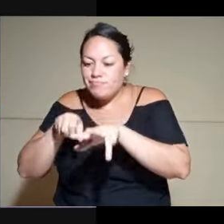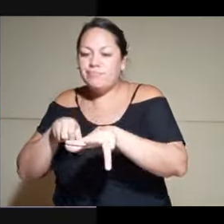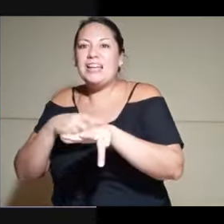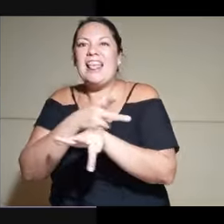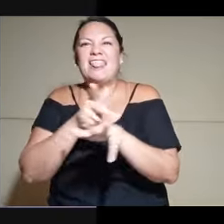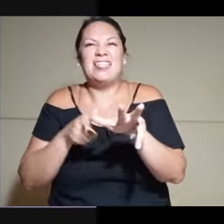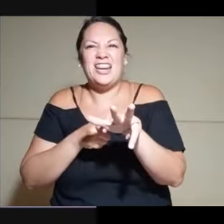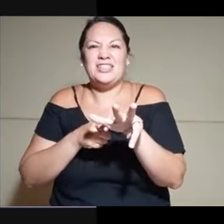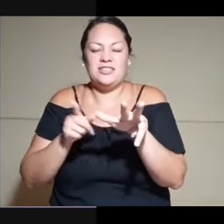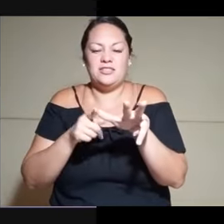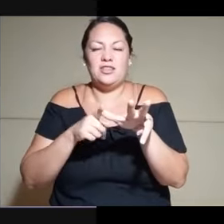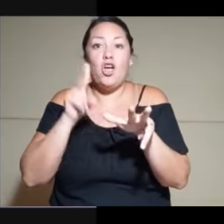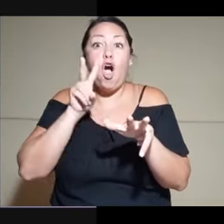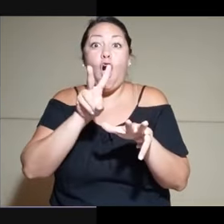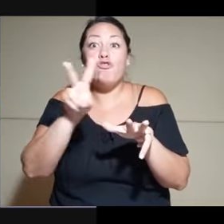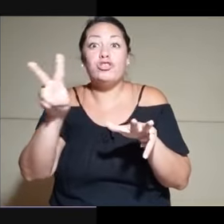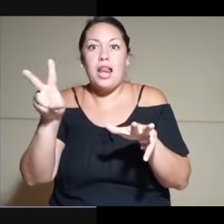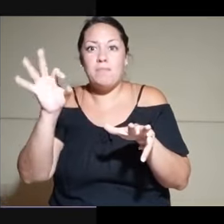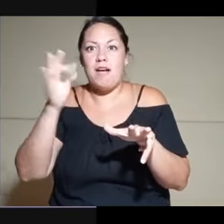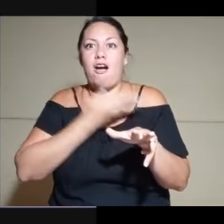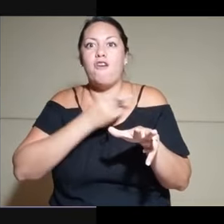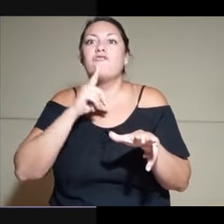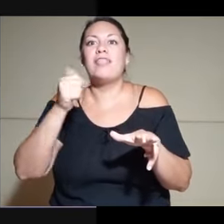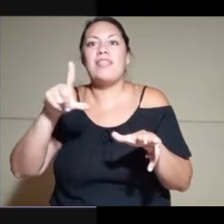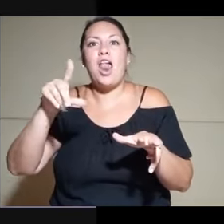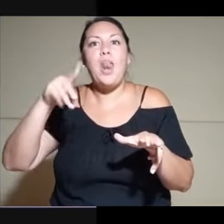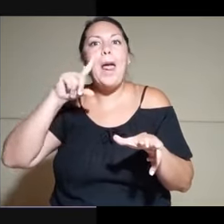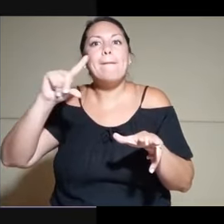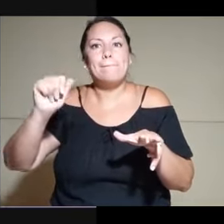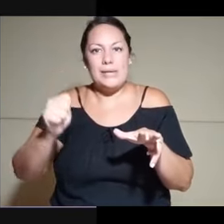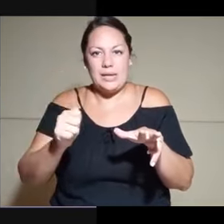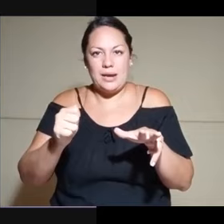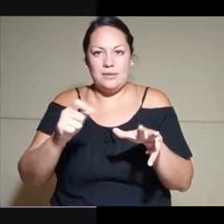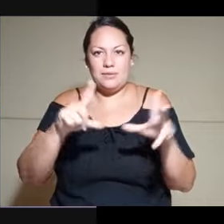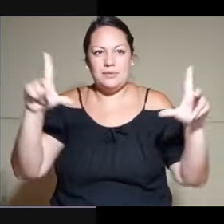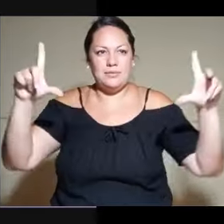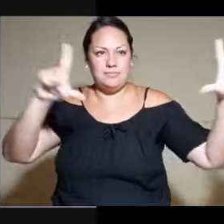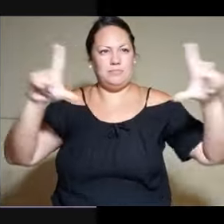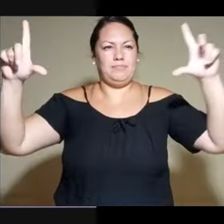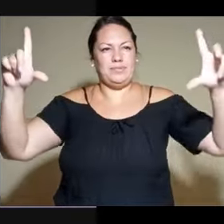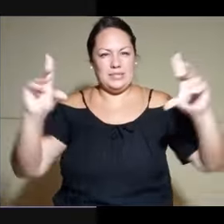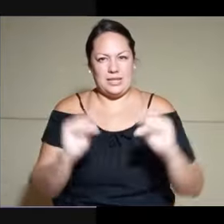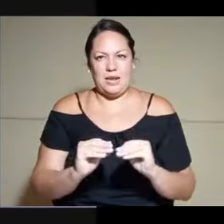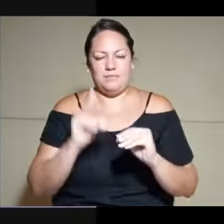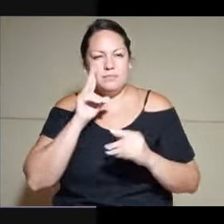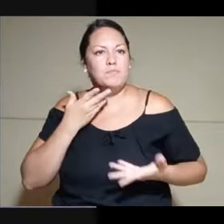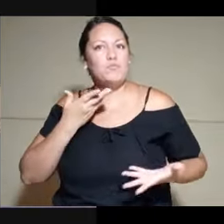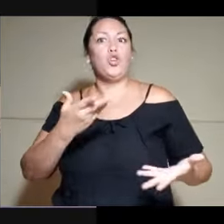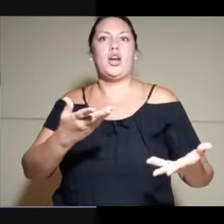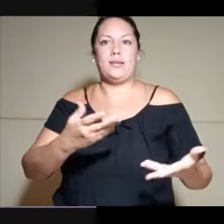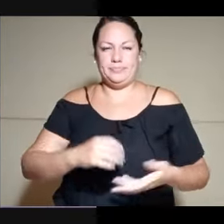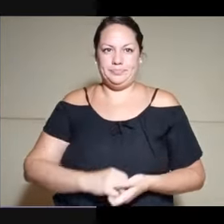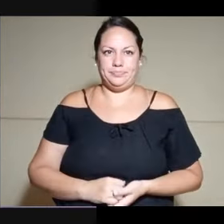ustedes lo estudien, van a ver, cuando lo lean del libro, van a ver que tiene 3 ramas. Una rama oftálmica,